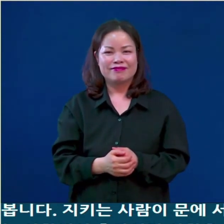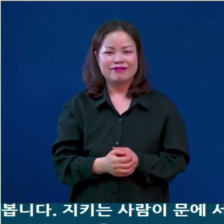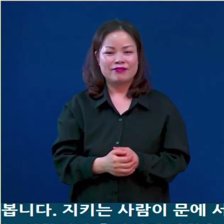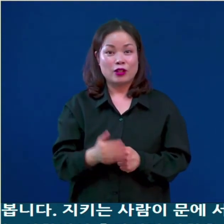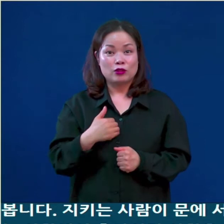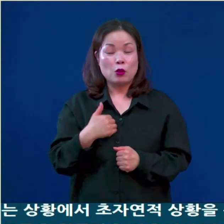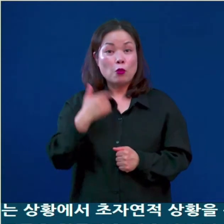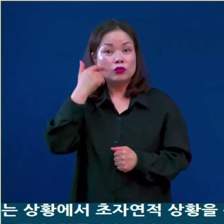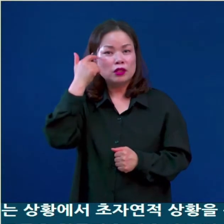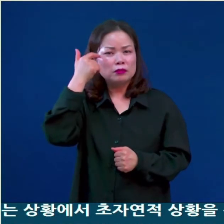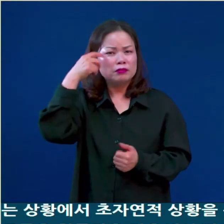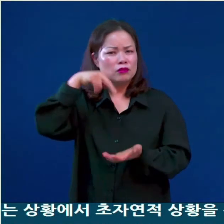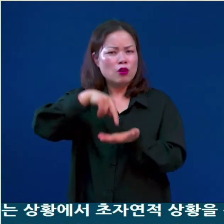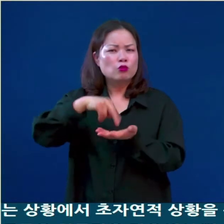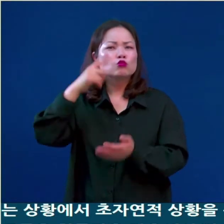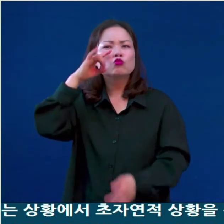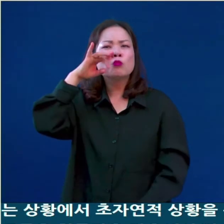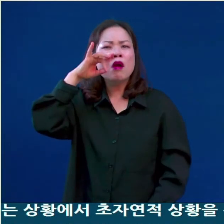저는 궁금했어요.